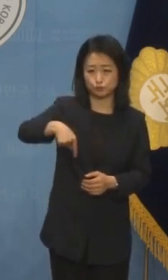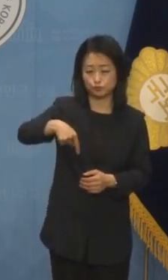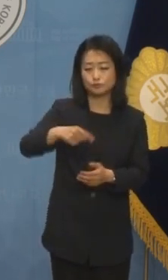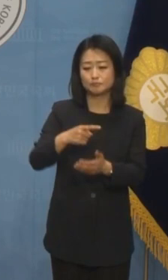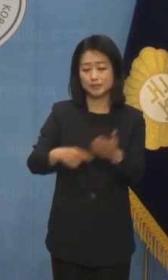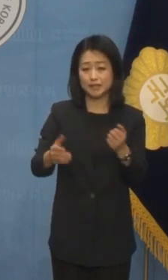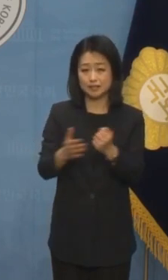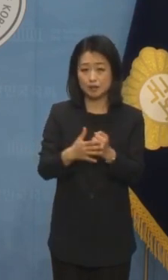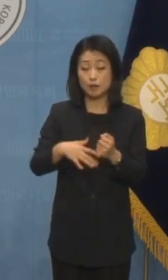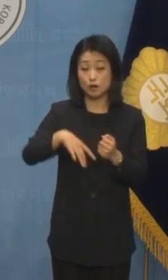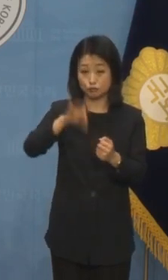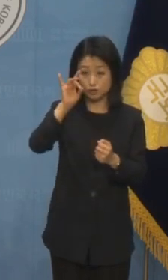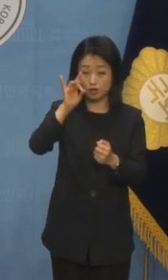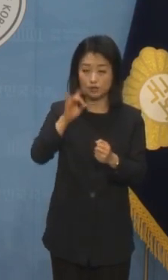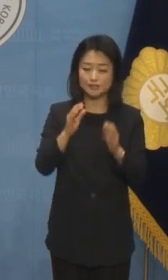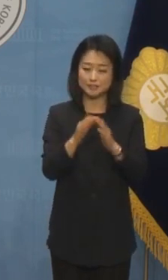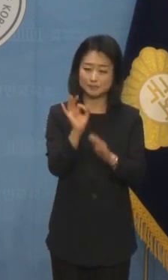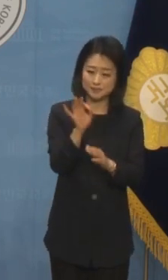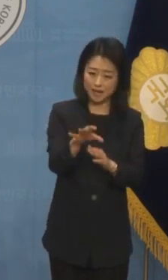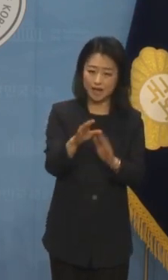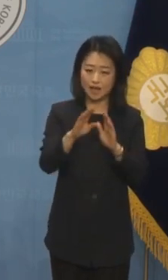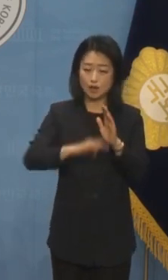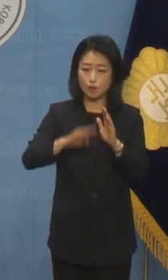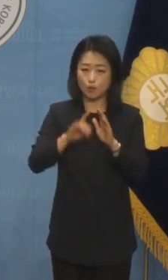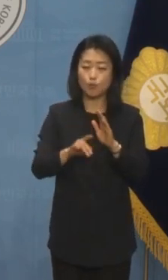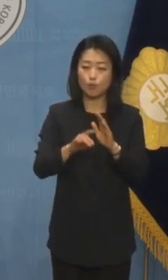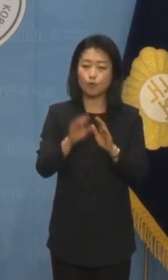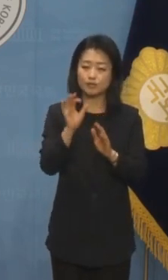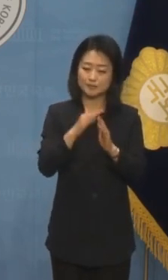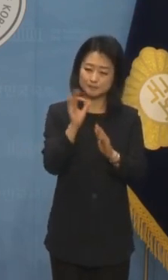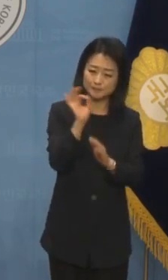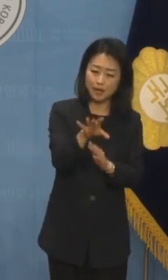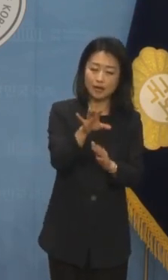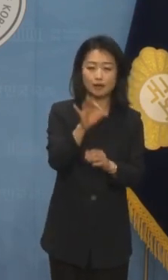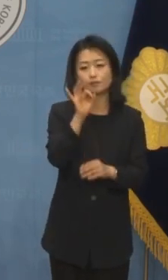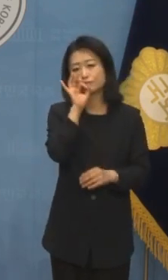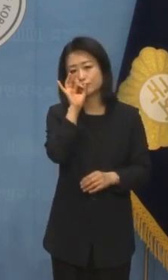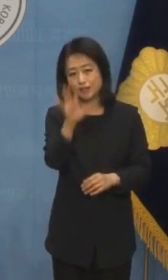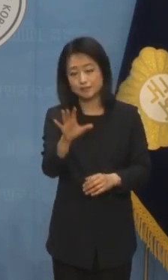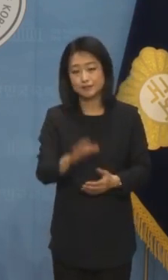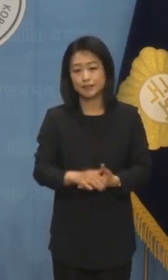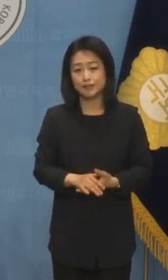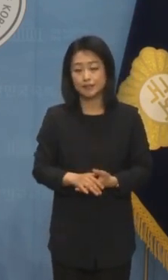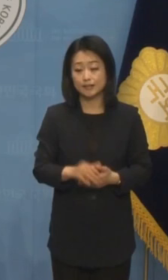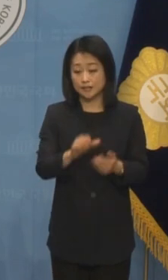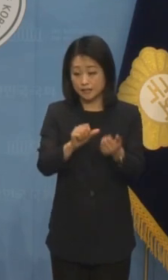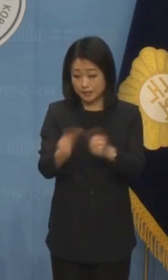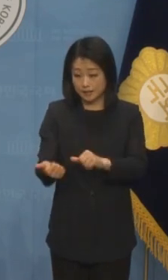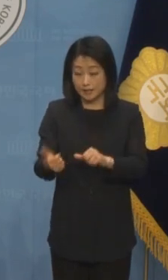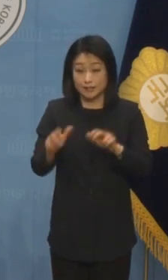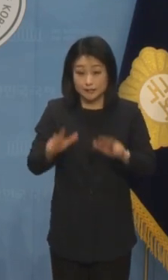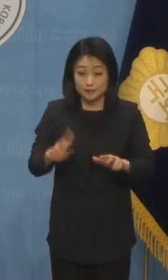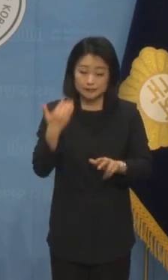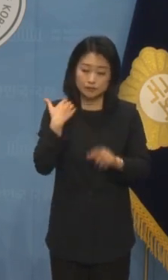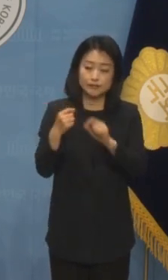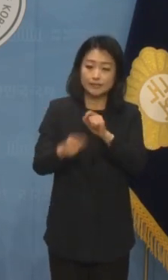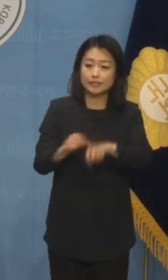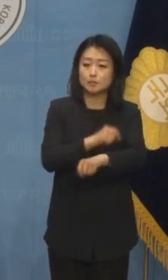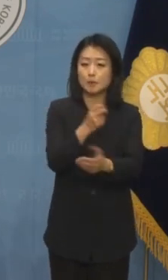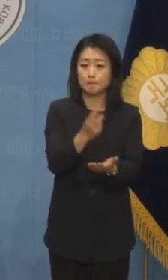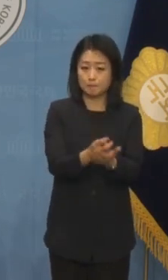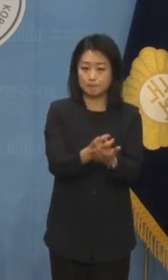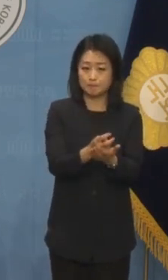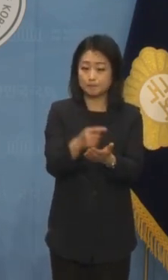우선 매수권을 사용하거나 공공 매입을 신청하는 것도 불가능했습니다. 이 죽음은 현재의 전세사기